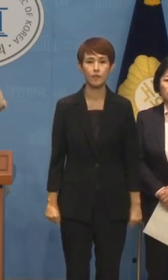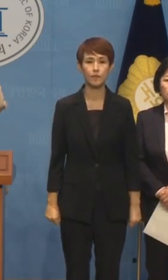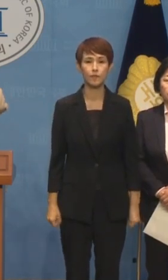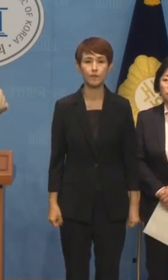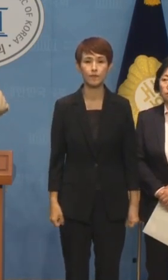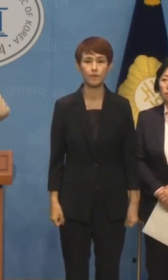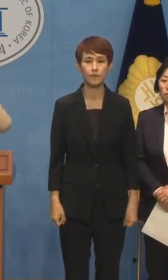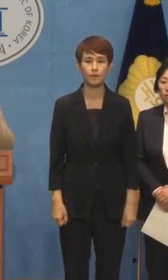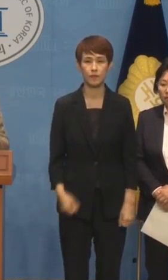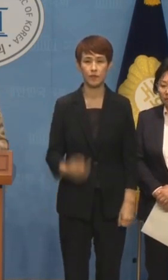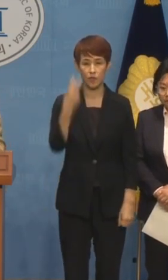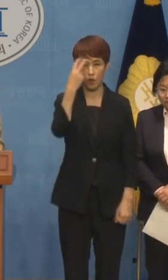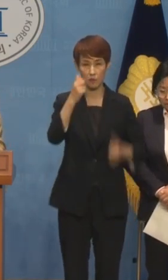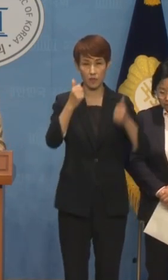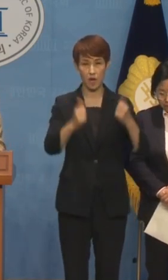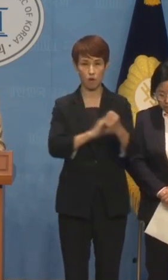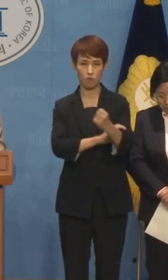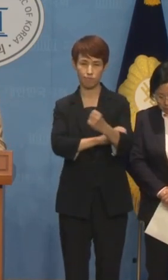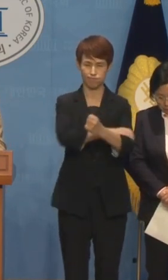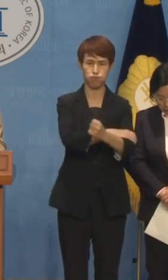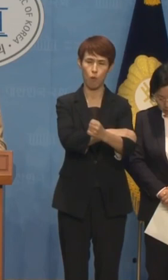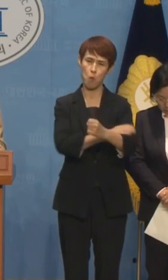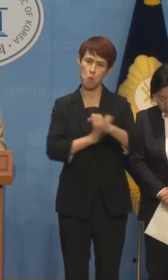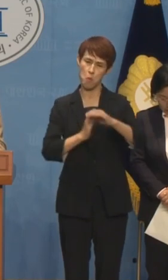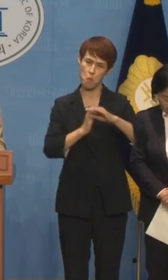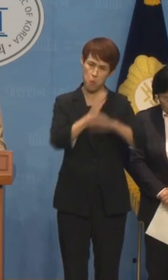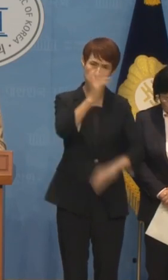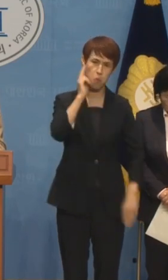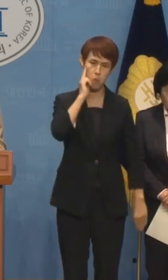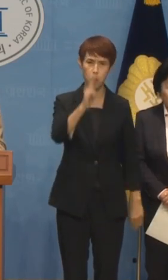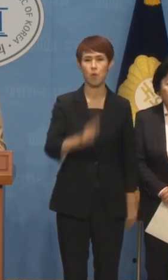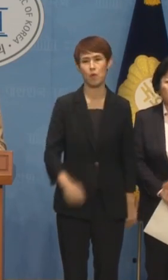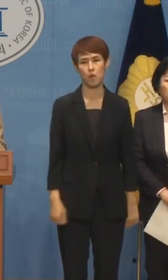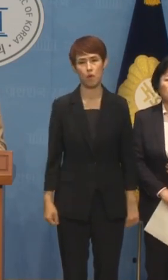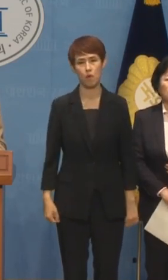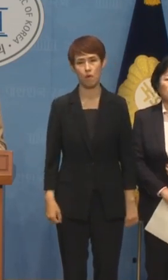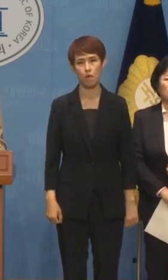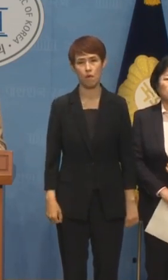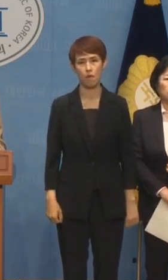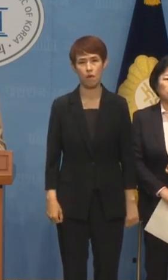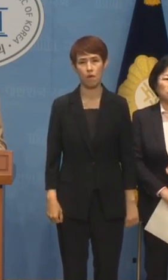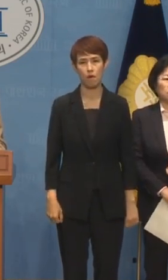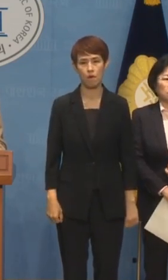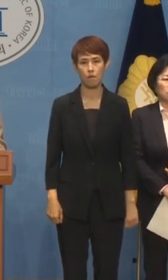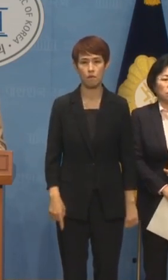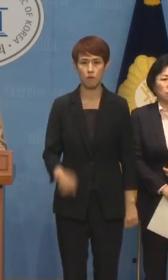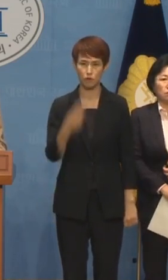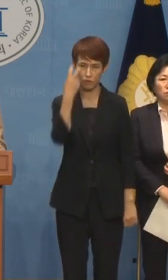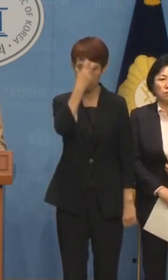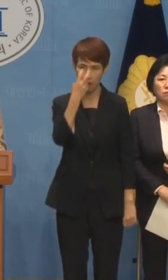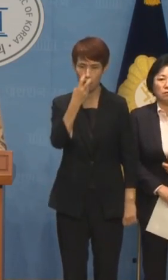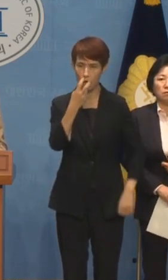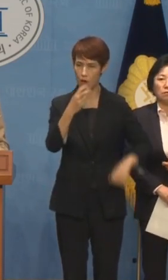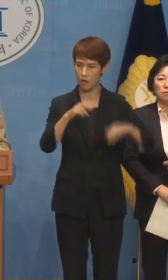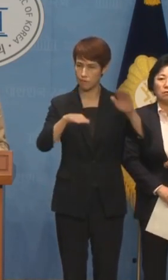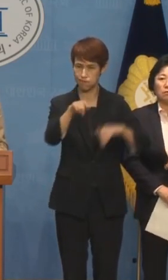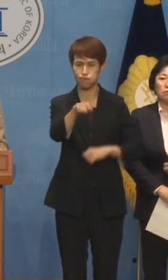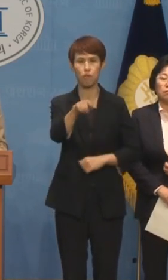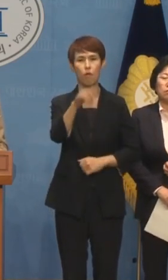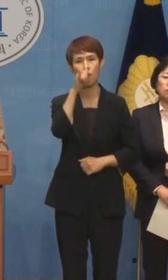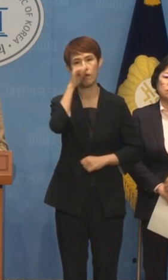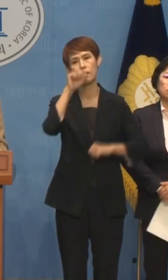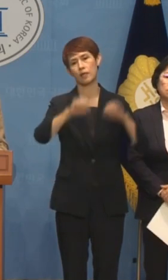지금 현재 검찰권 남용이 도를 넘어서고 있는 상황입니다. 불공정한 편파 수사, 또 정치 검찰의 이